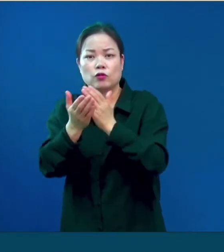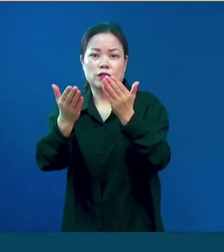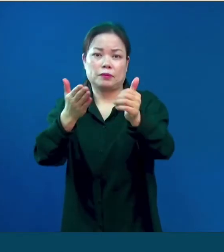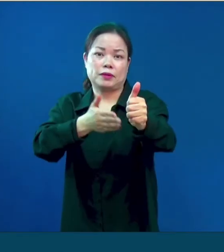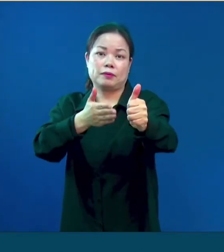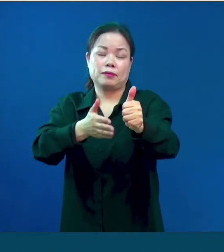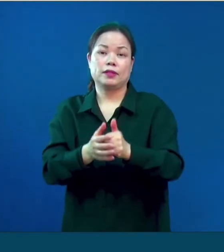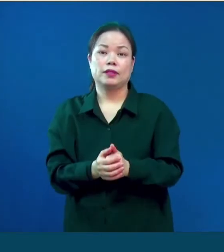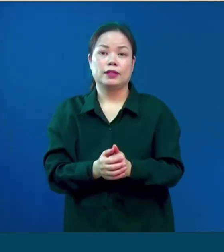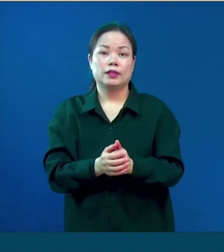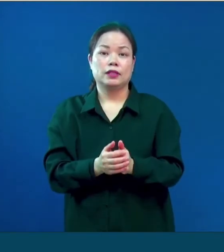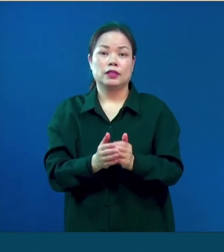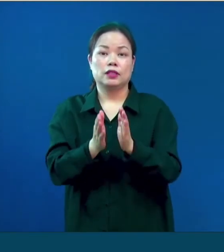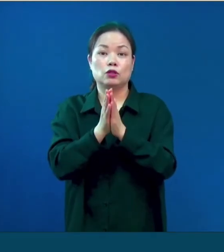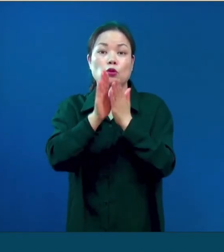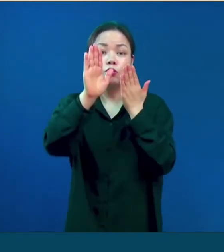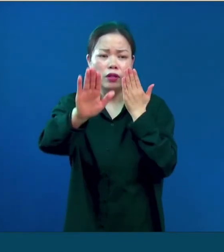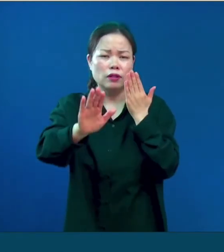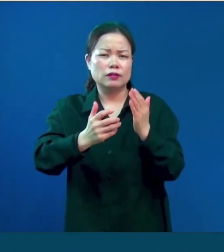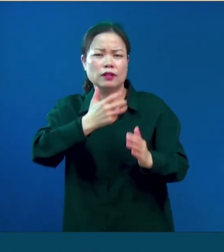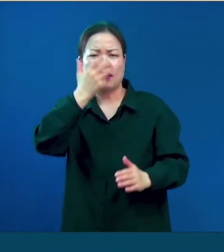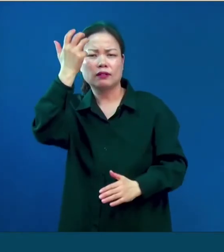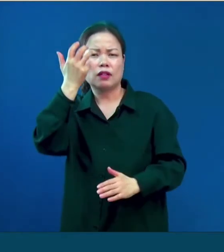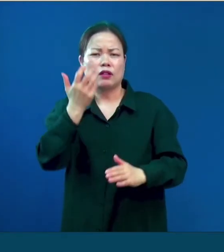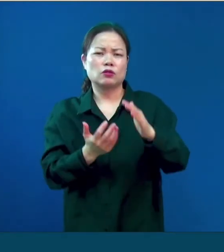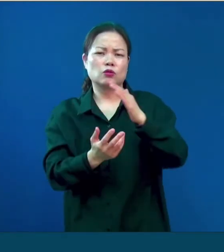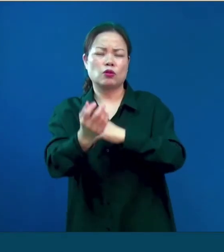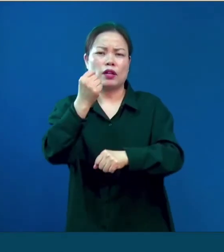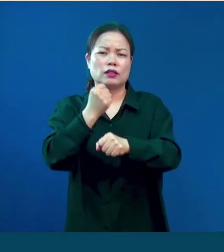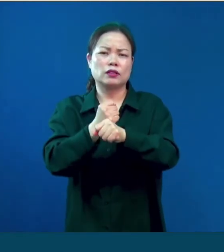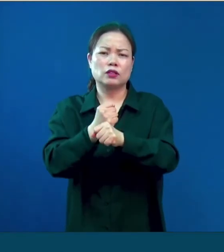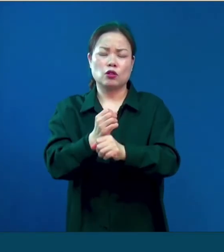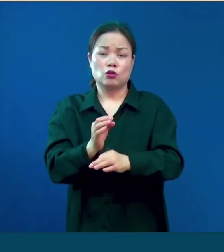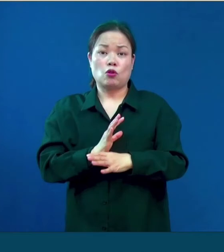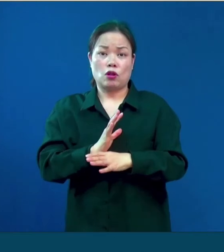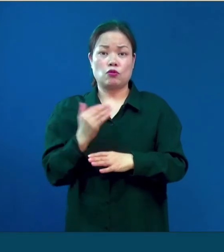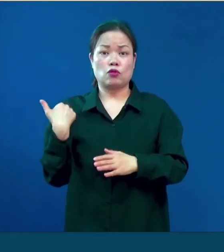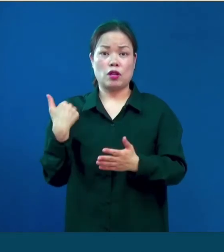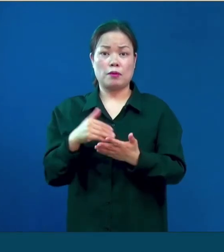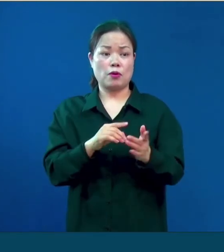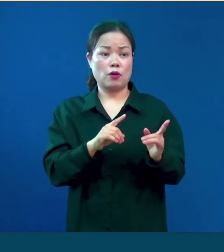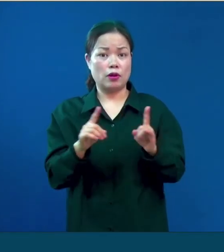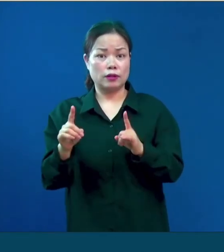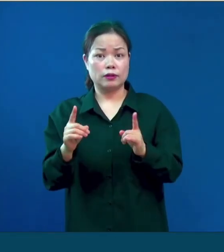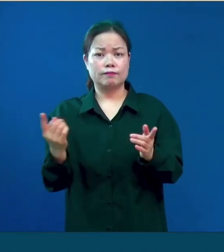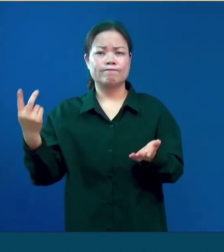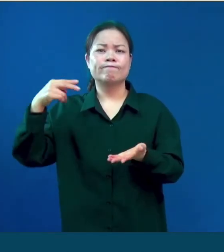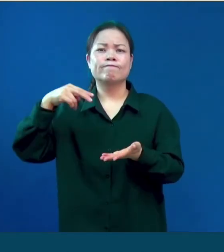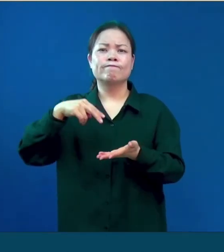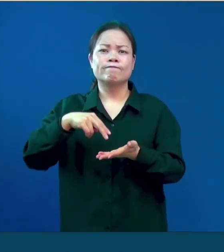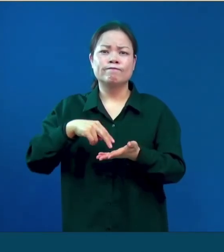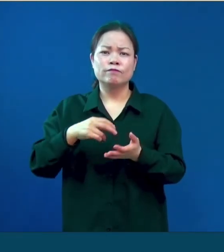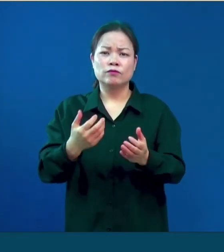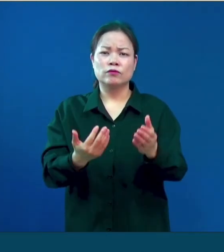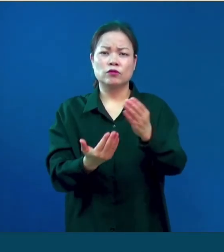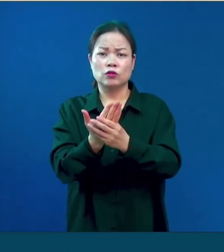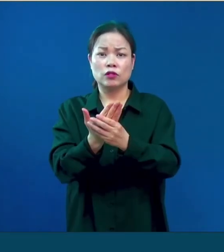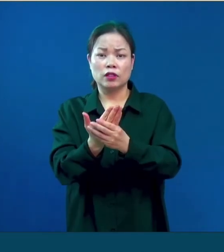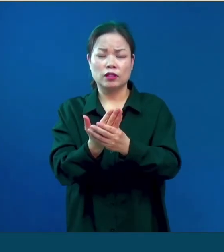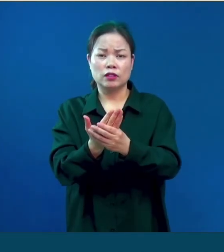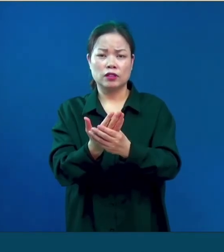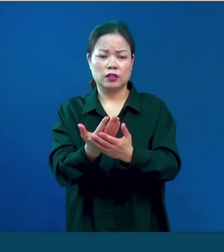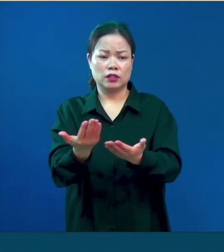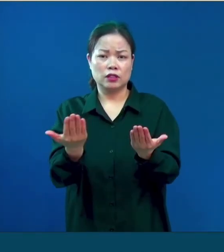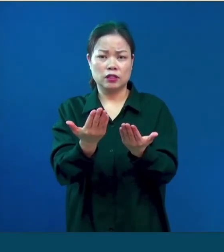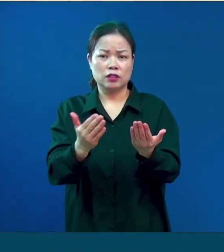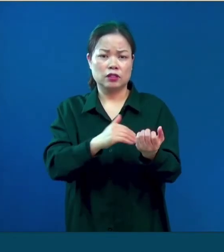그래서 그 기도 이후에 상상을 초월하는 하나님의 위로와 놀라운 회복의 역사 일어날지어다, 이런 놀라운 능력이 우리 삶